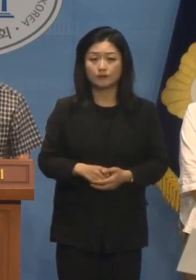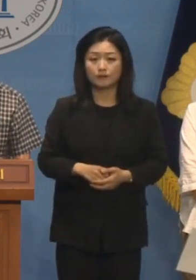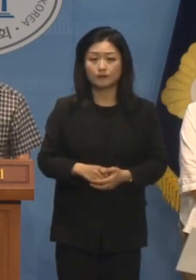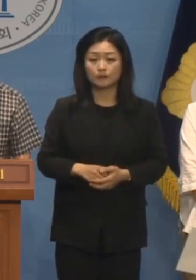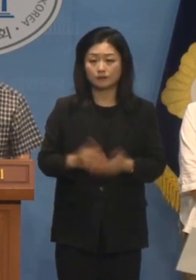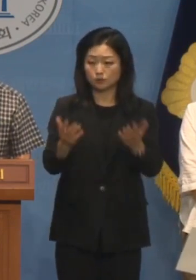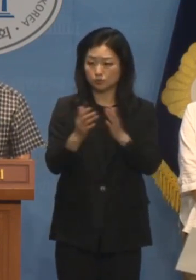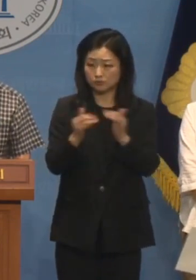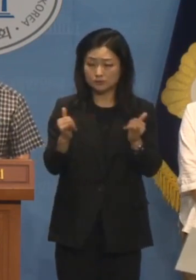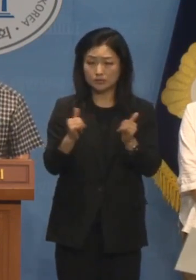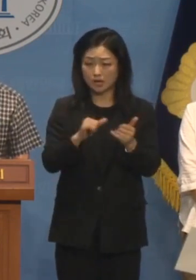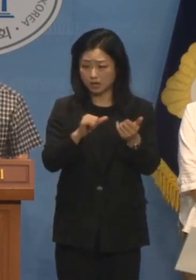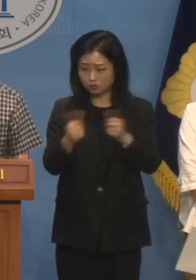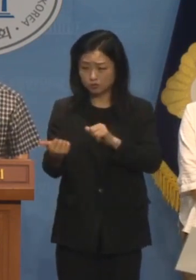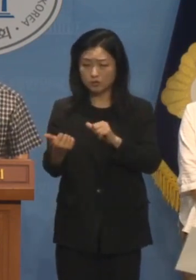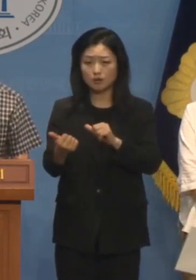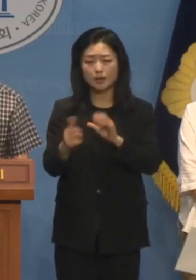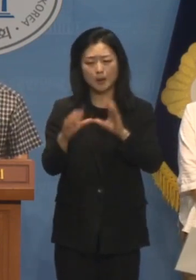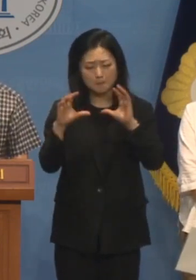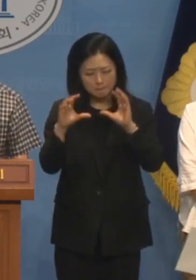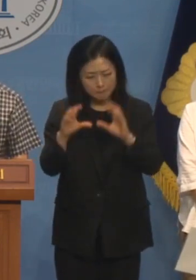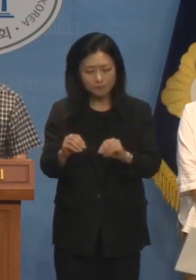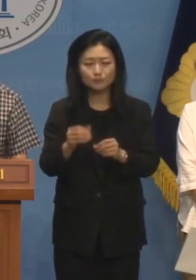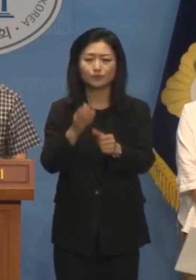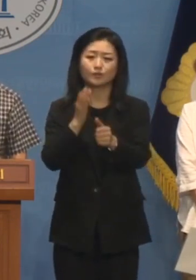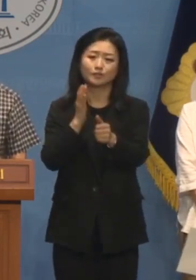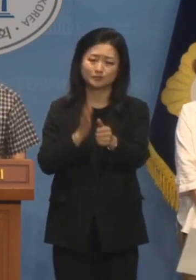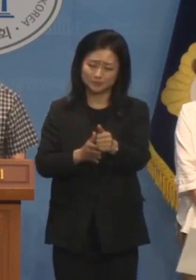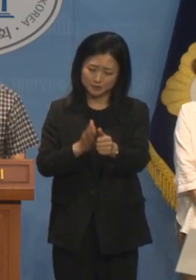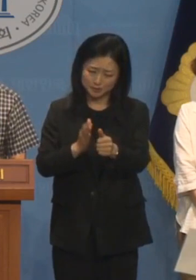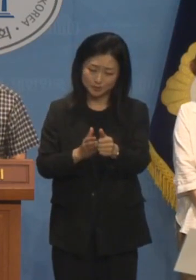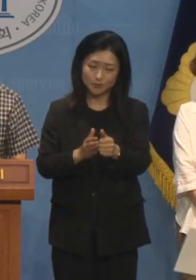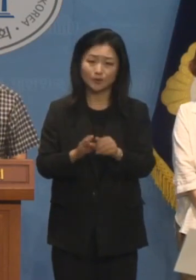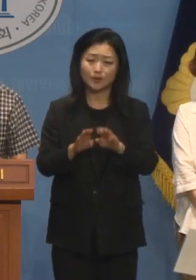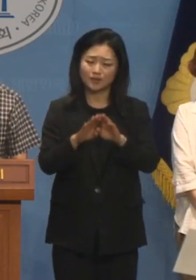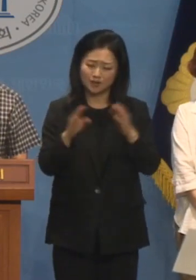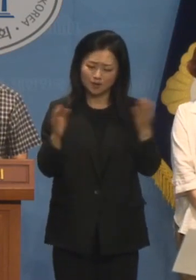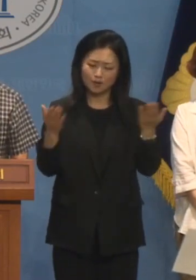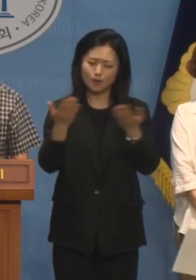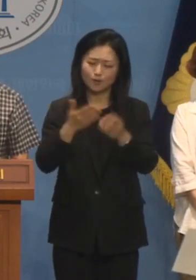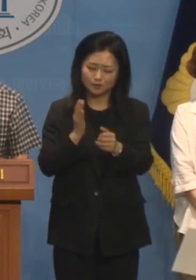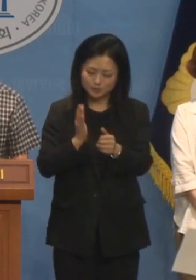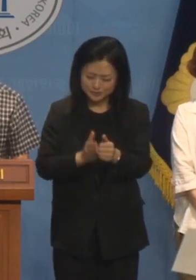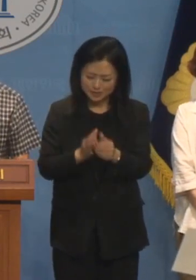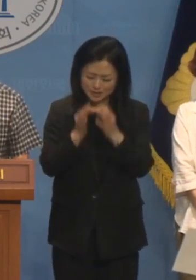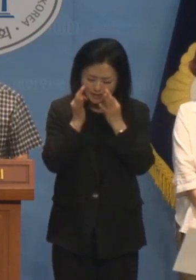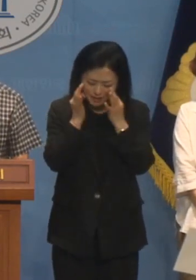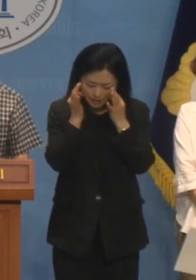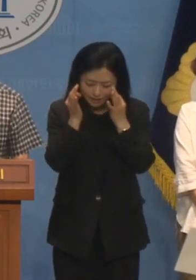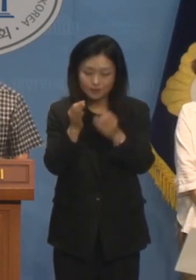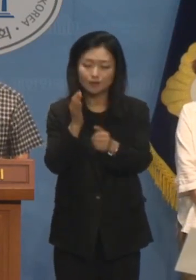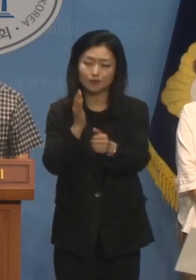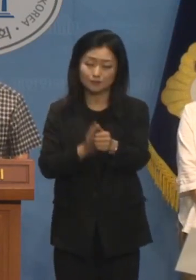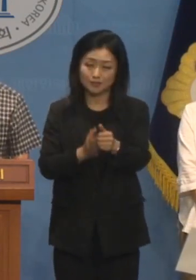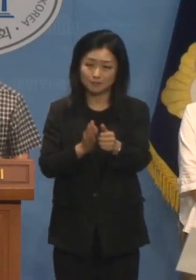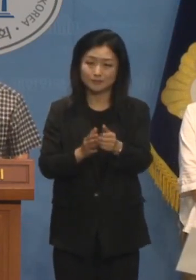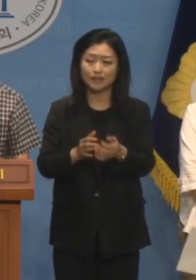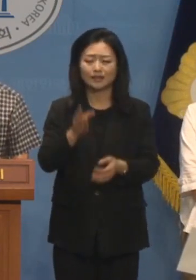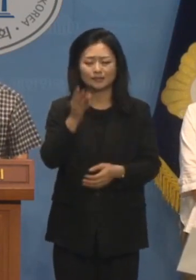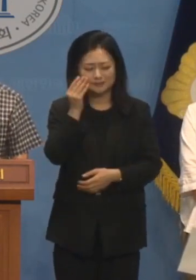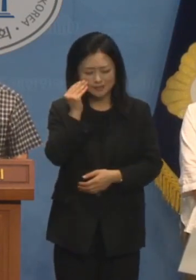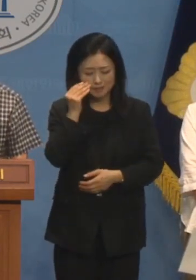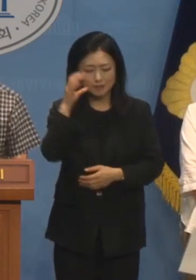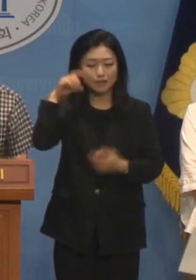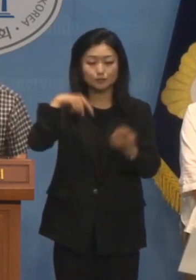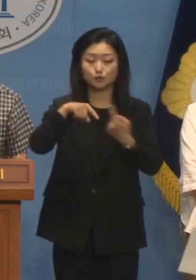계속되는 노동자의 죽음을 멈출 수 있는 길을 열어주시기를 간절히 부탁드립니다. 꼭